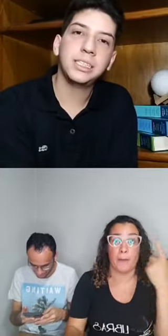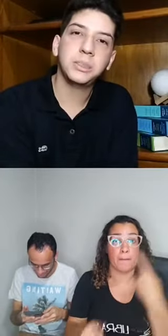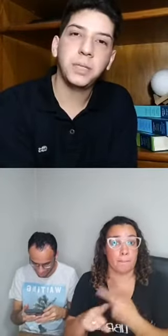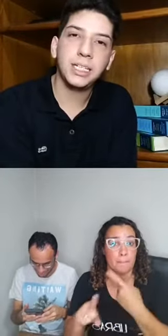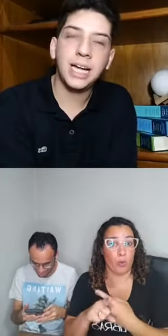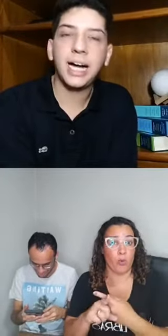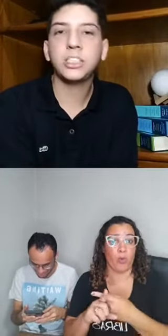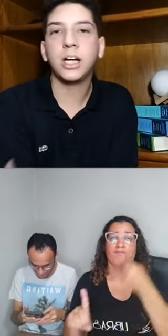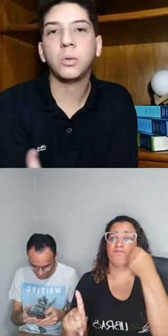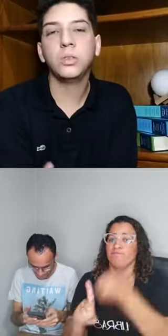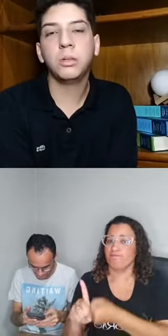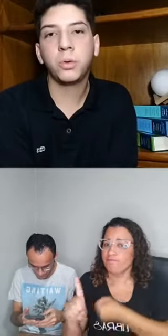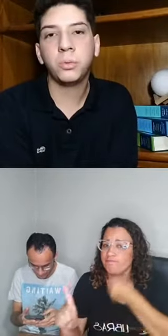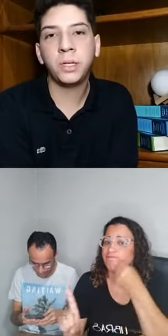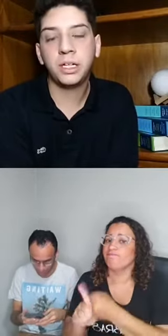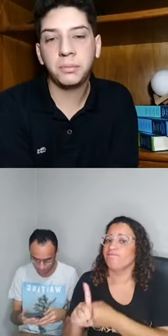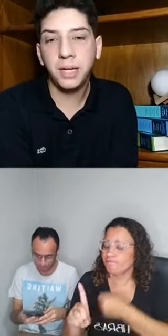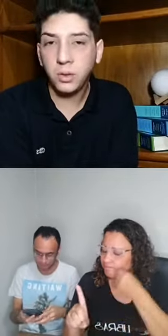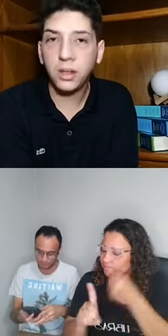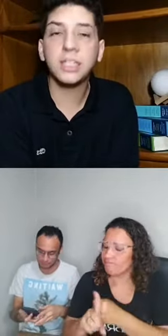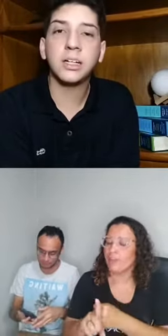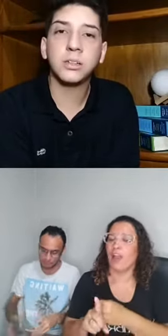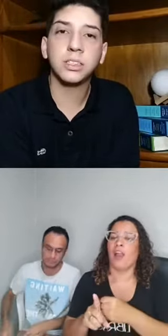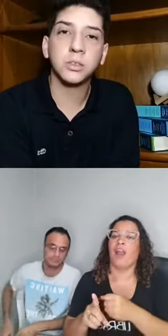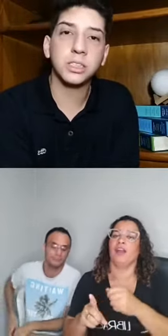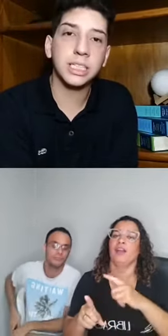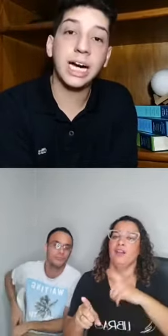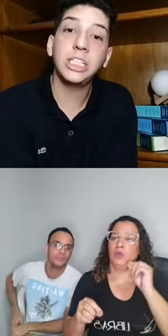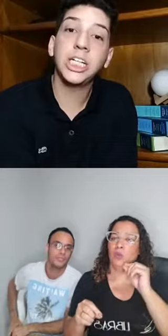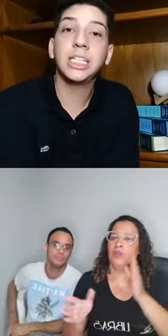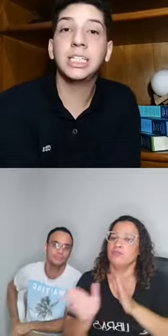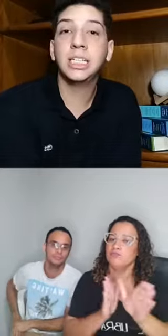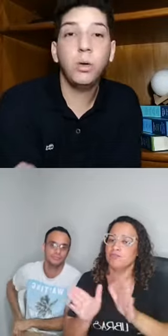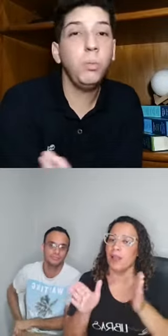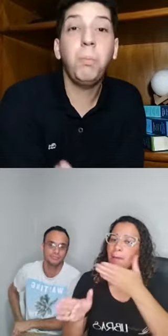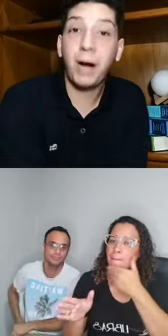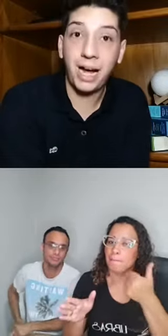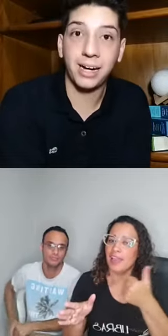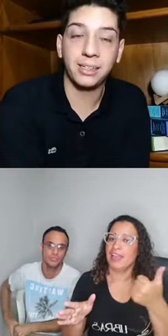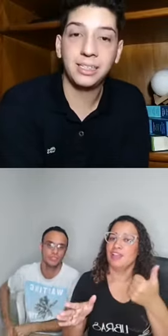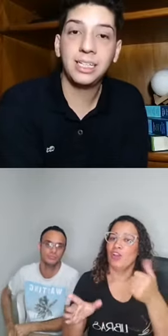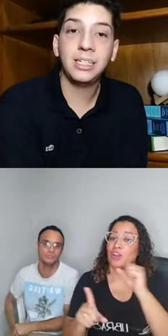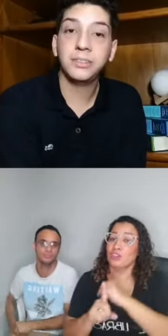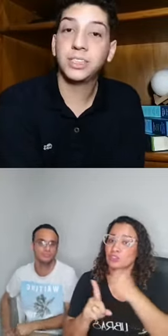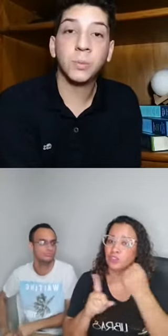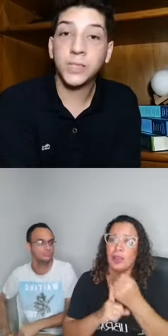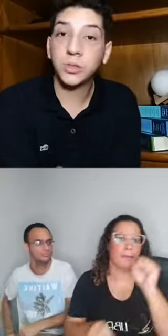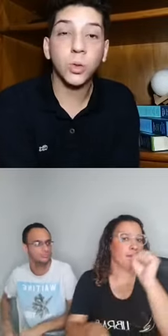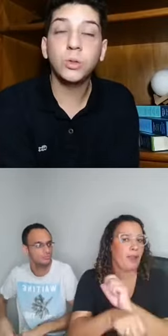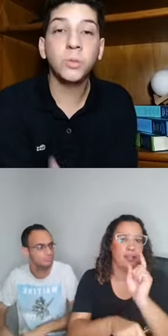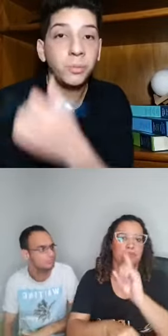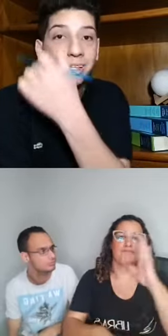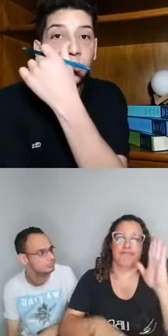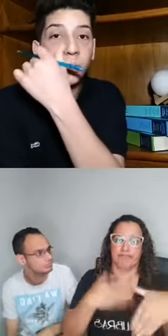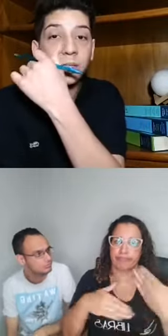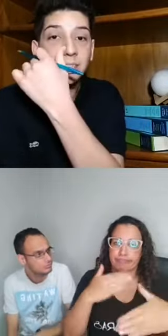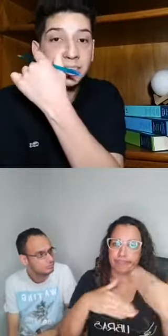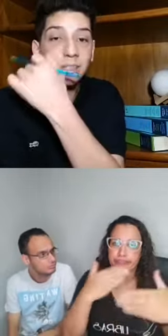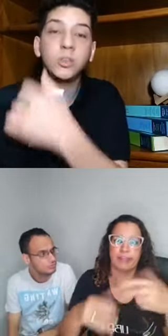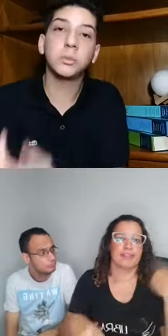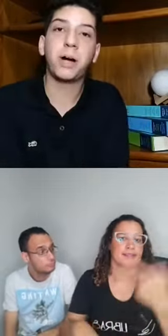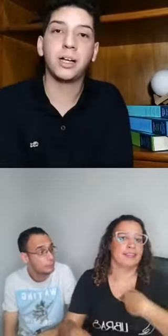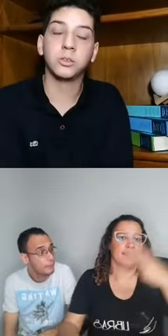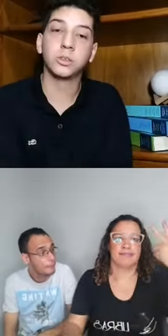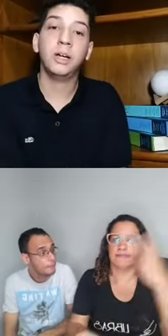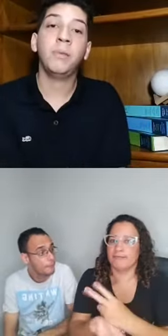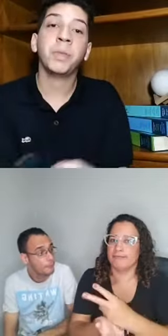pela acessibilidade, a luta por uma melhora na nossa sociedade, ela não para. Estamos a todo momento